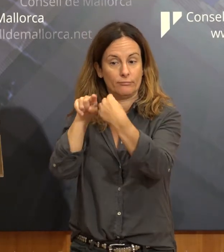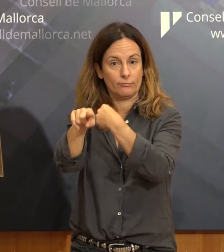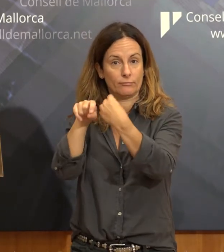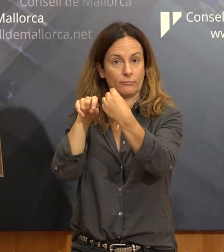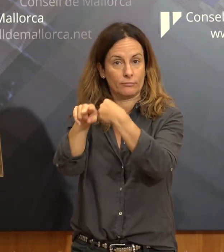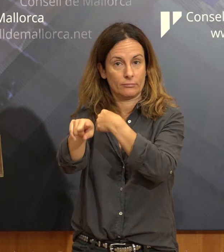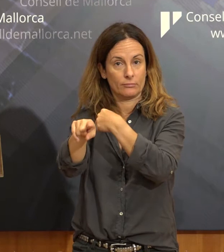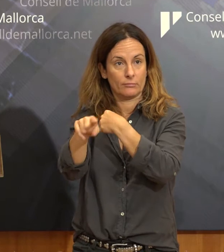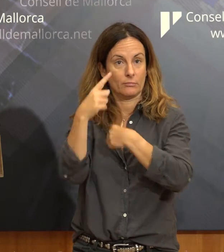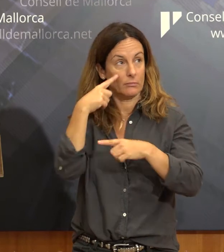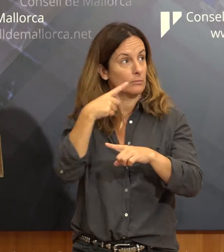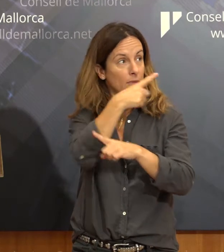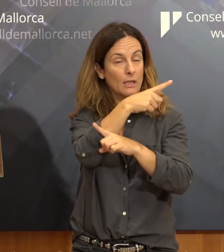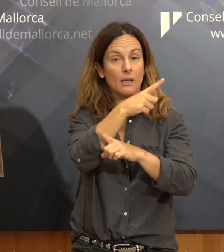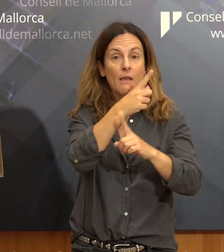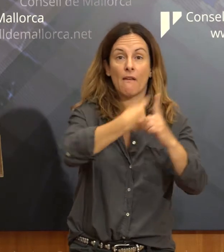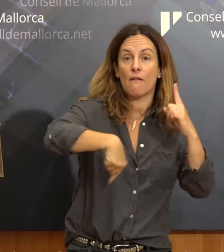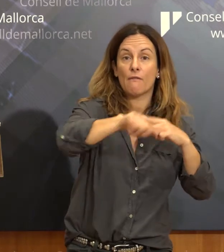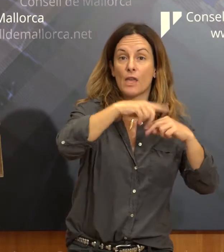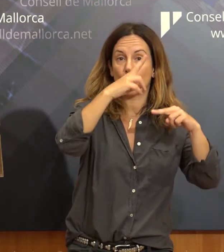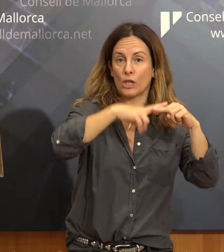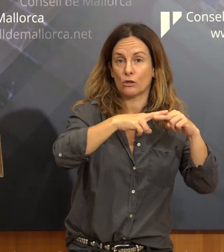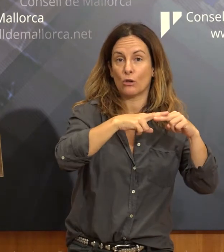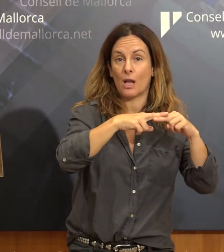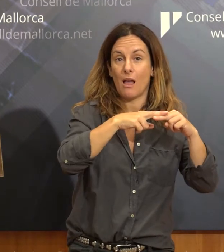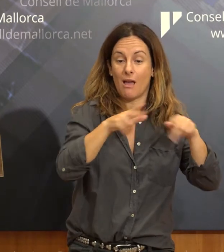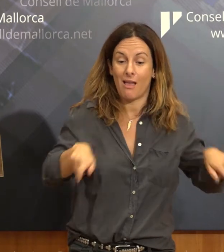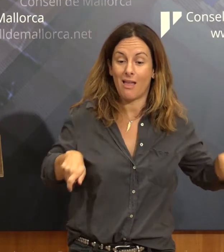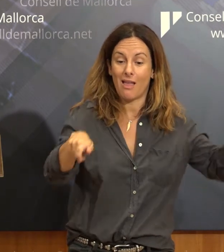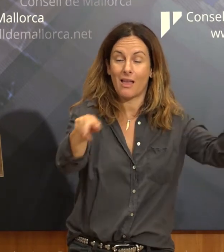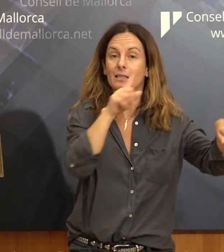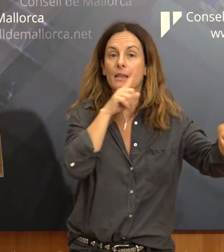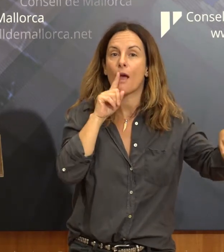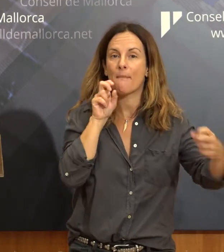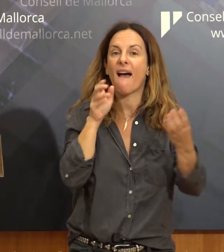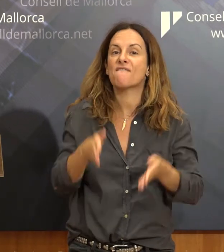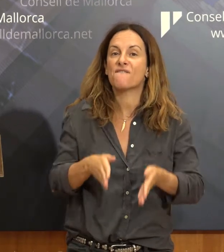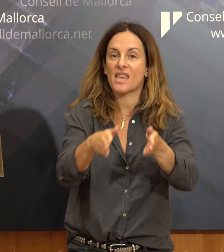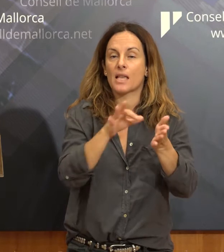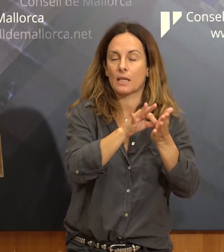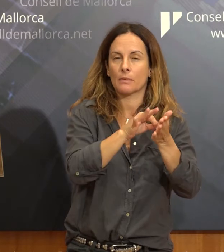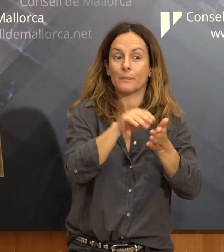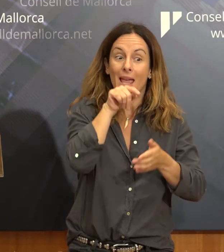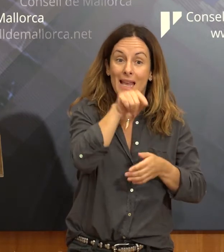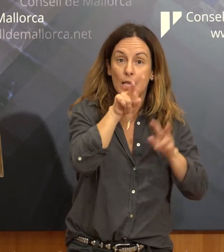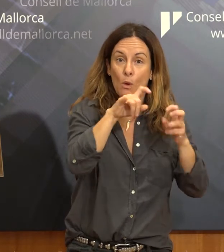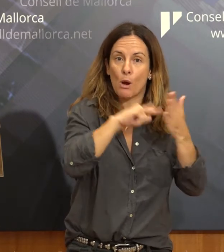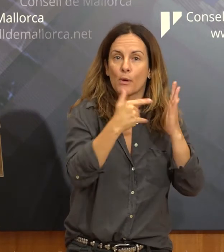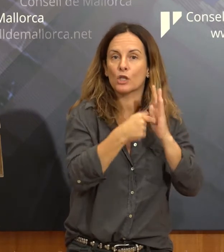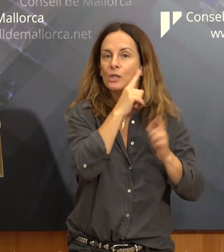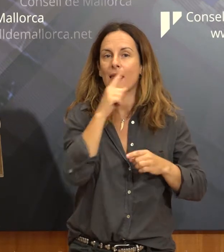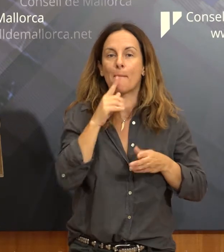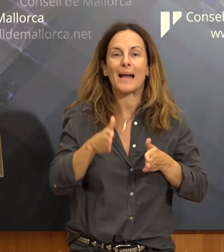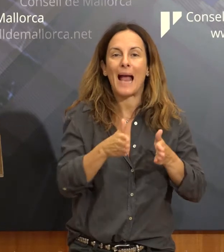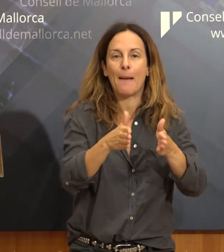la via connectora, per exemple, tenim vies de servei. Aquí fem camins de serveis. El camí de servei que s'utilitza, o el